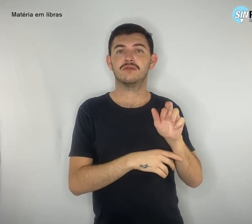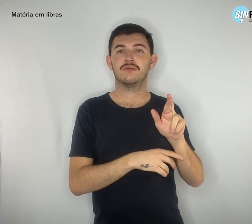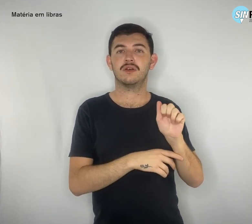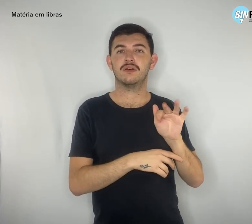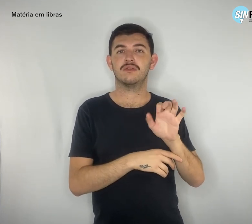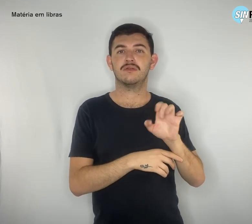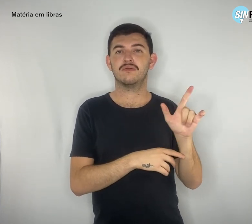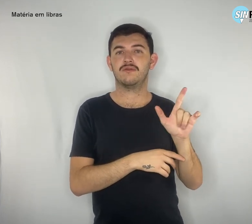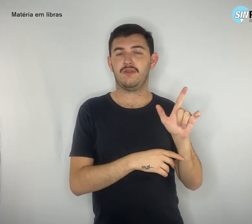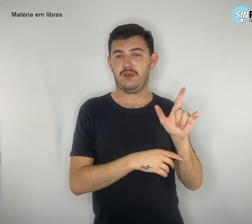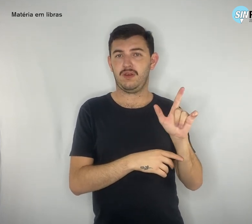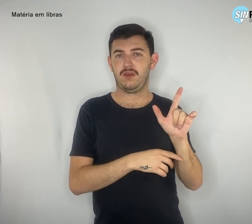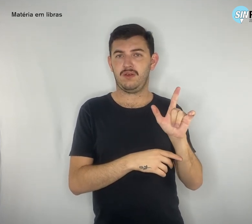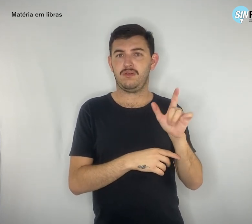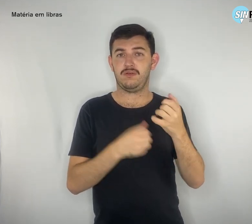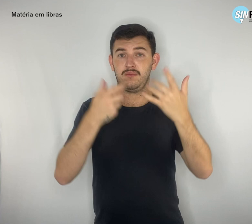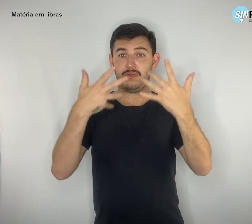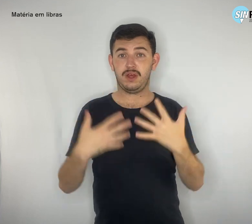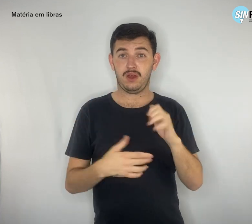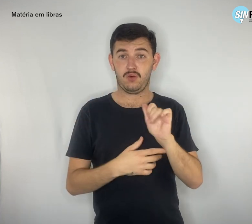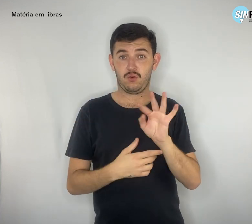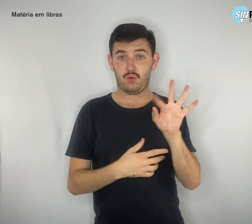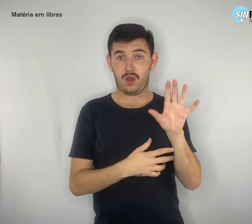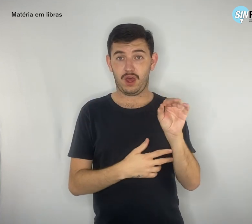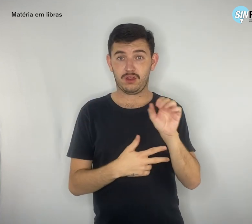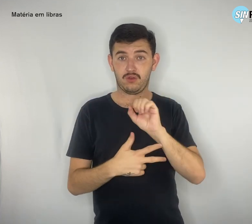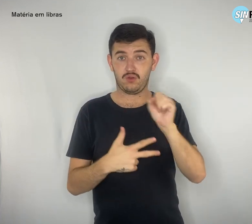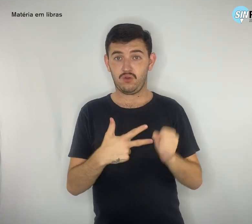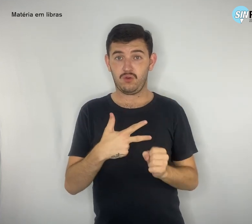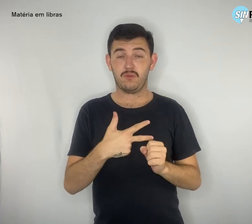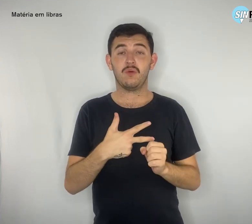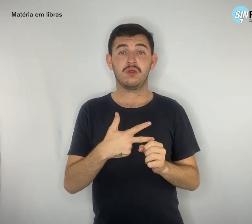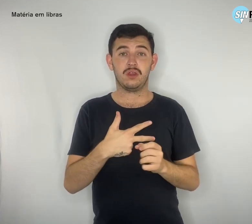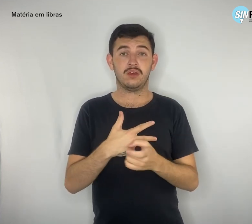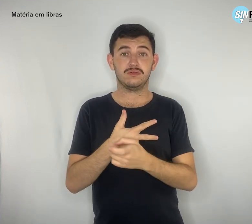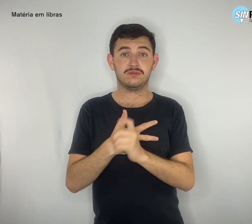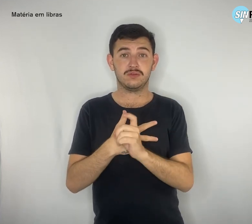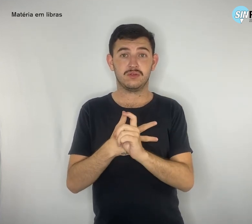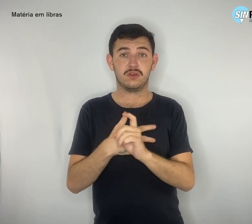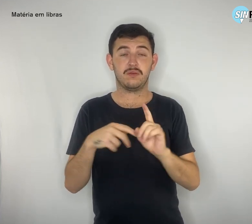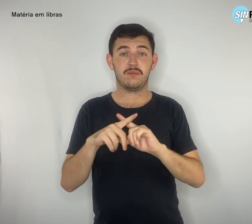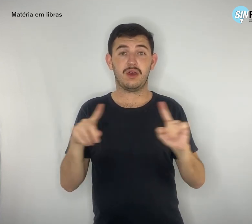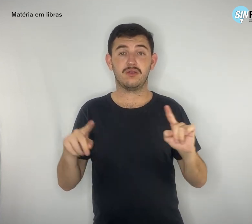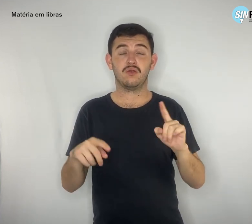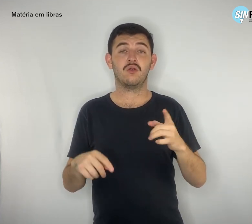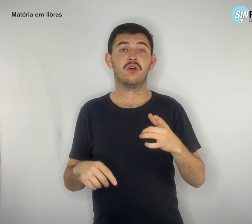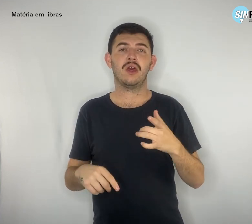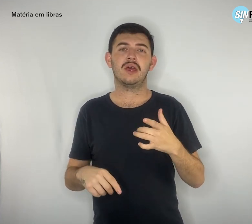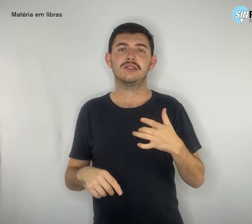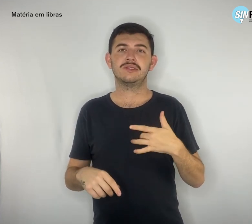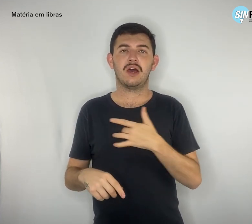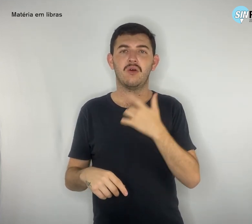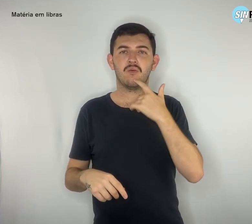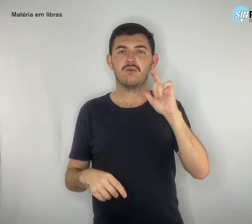a revisão dos valores do GDF saúde depende da deliberação do Conselho de